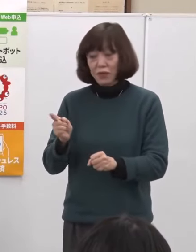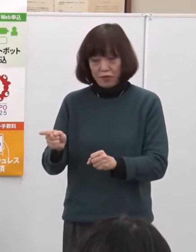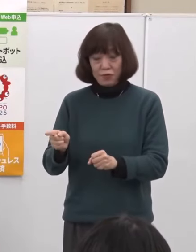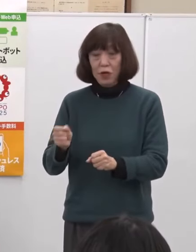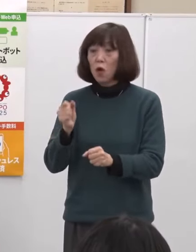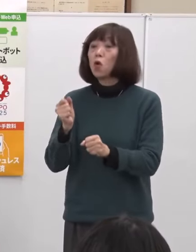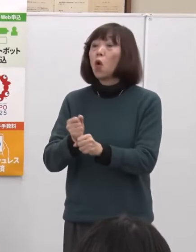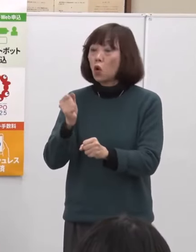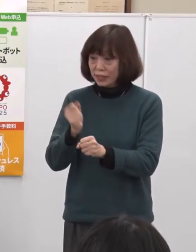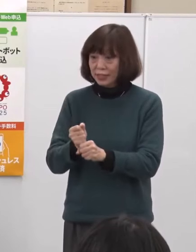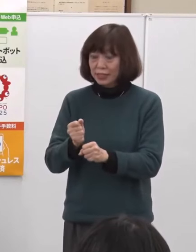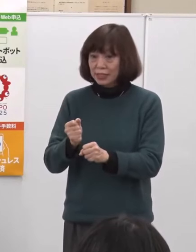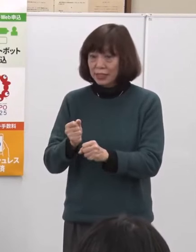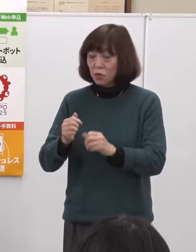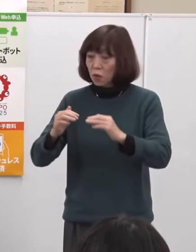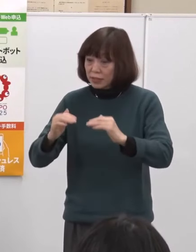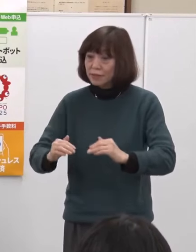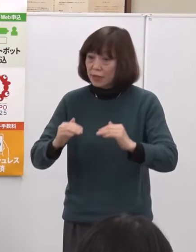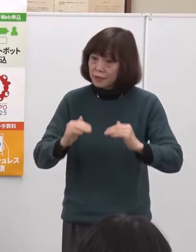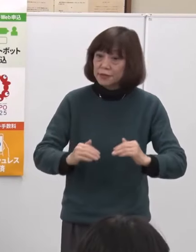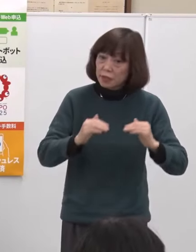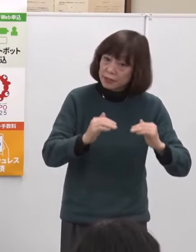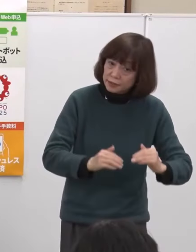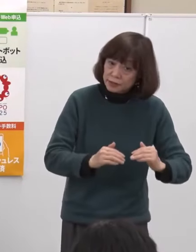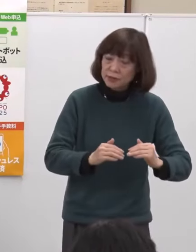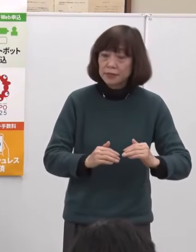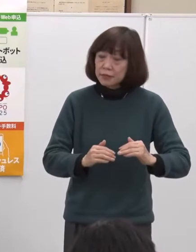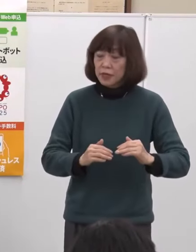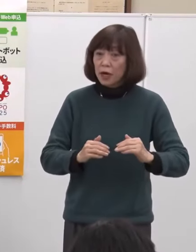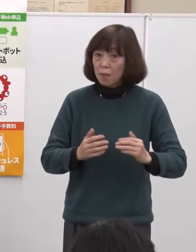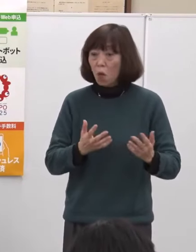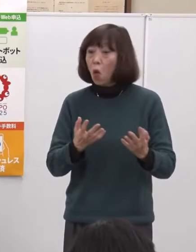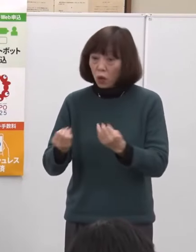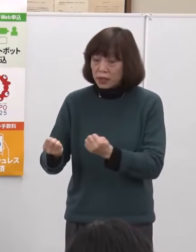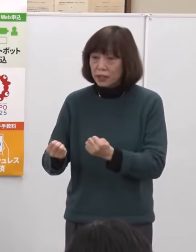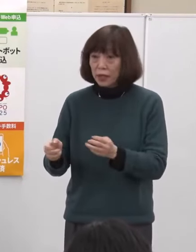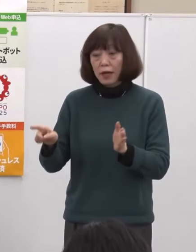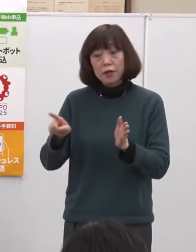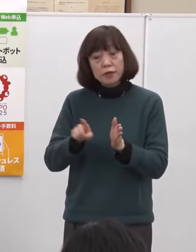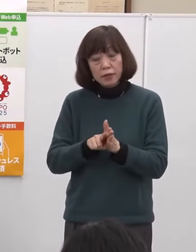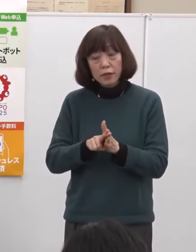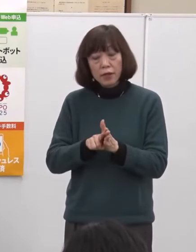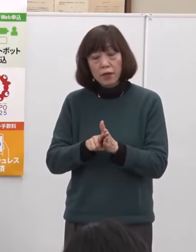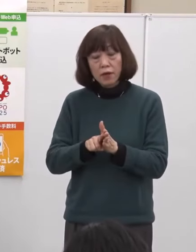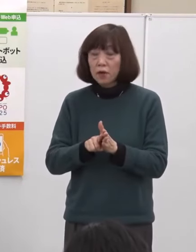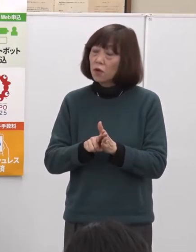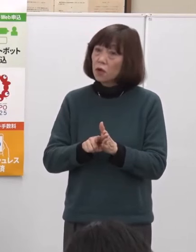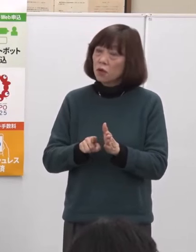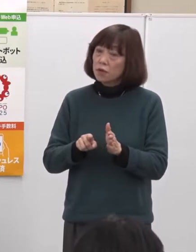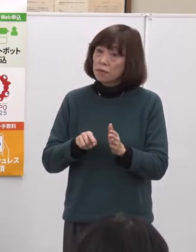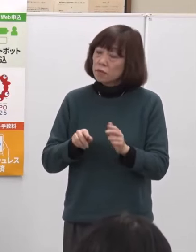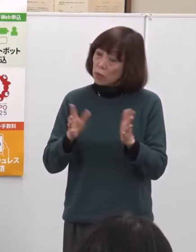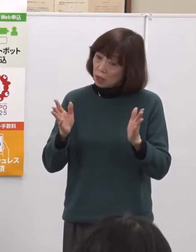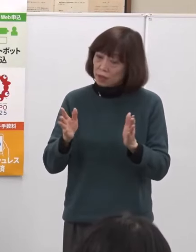事による地盤沈下は3番以下全部そうなんですけど、なぜ入れないんですか？